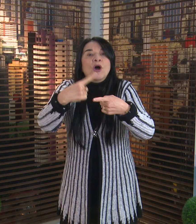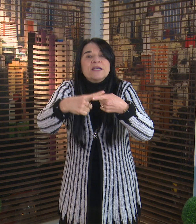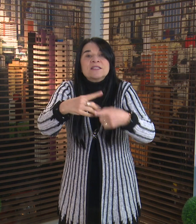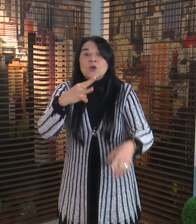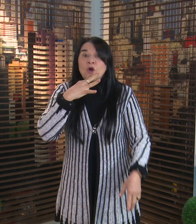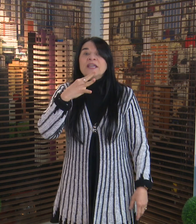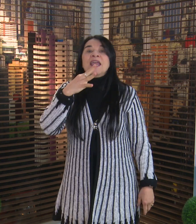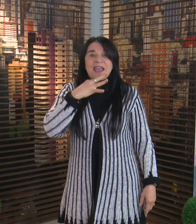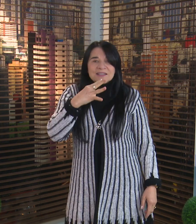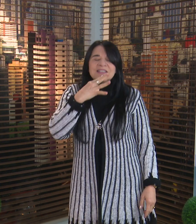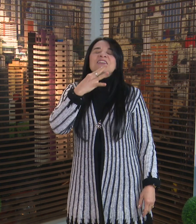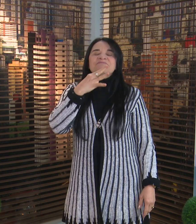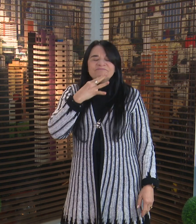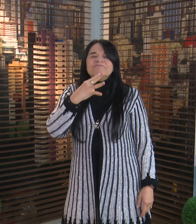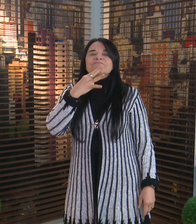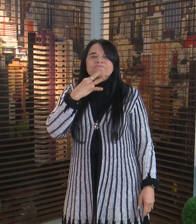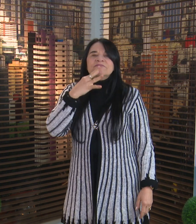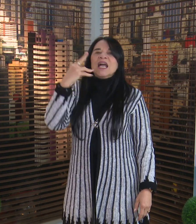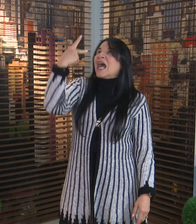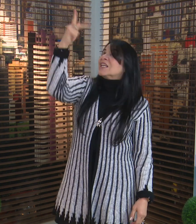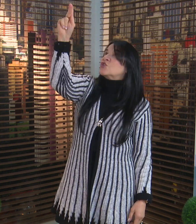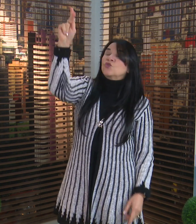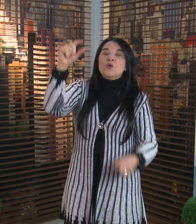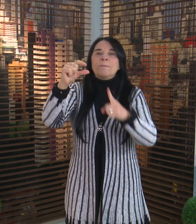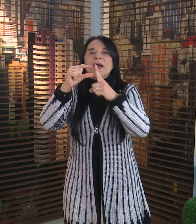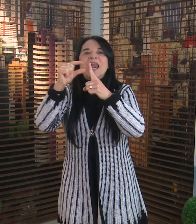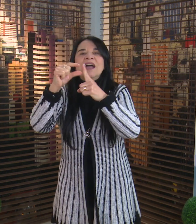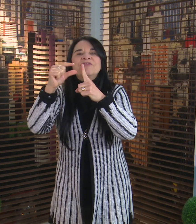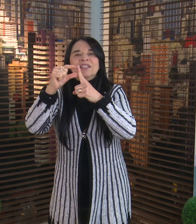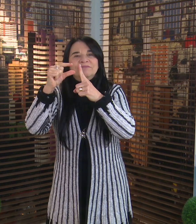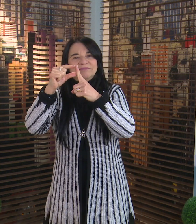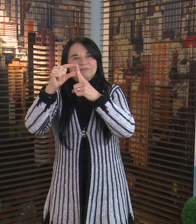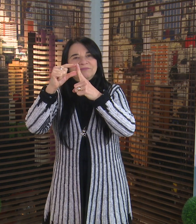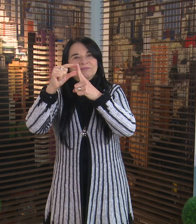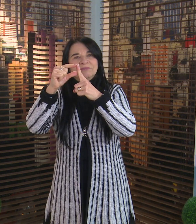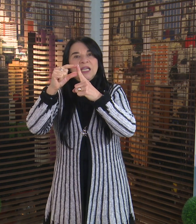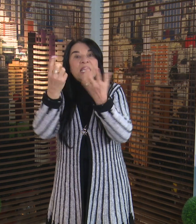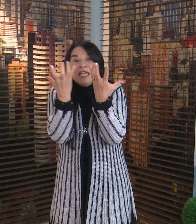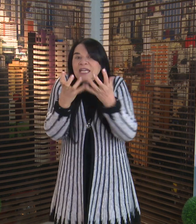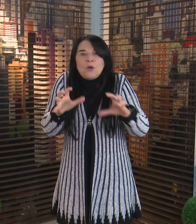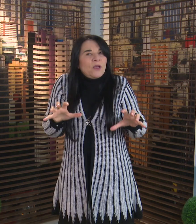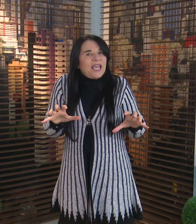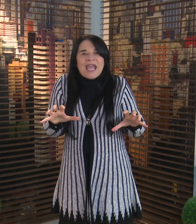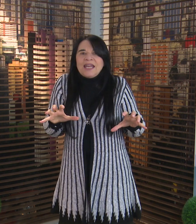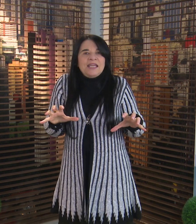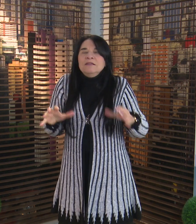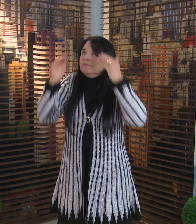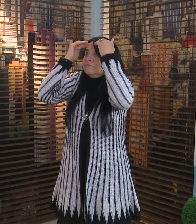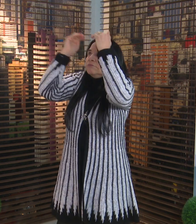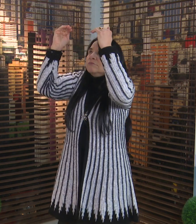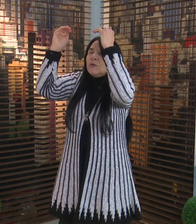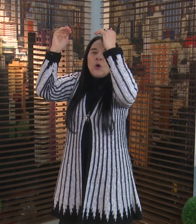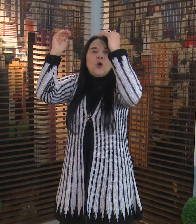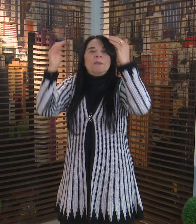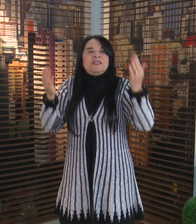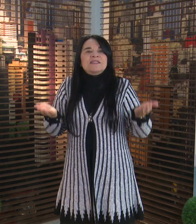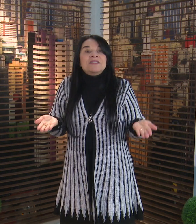pois conhecem a sua palavra e não querem